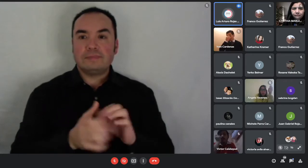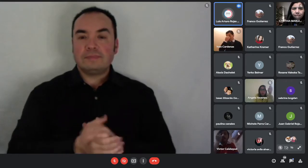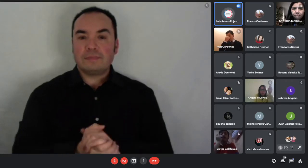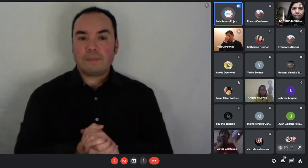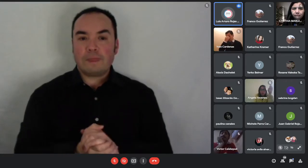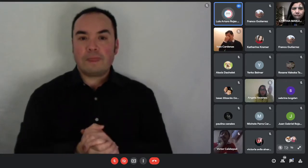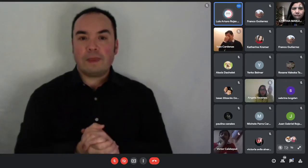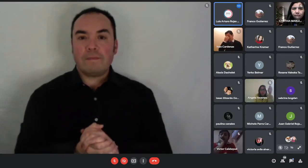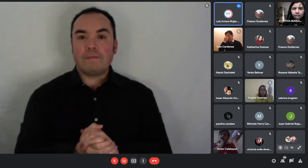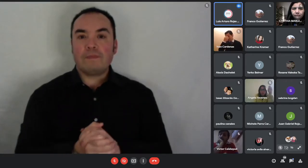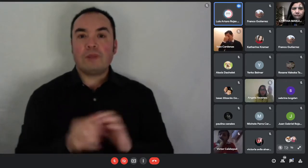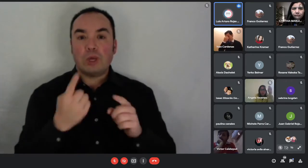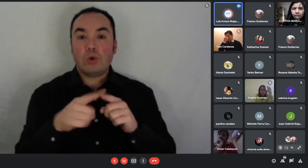un poco sobre el subsidio de arriendo.